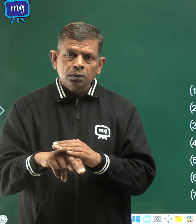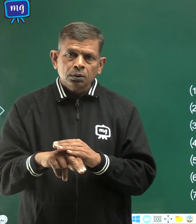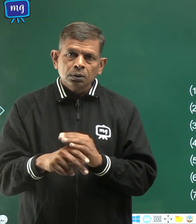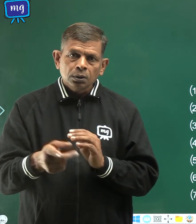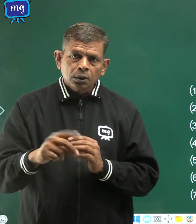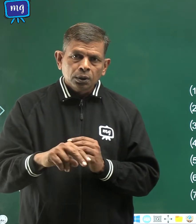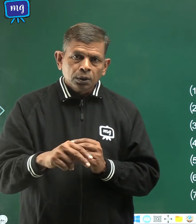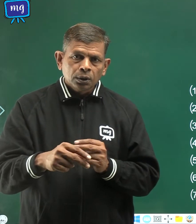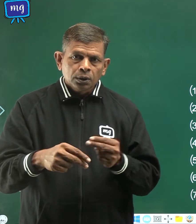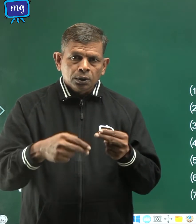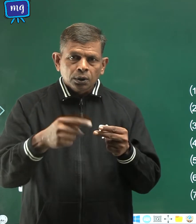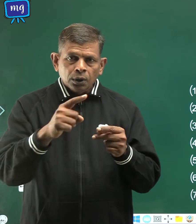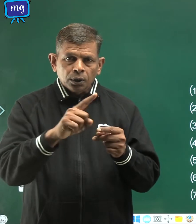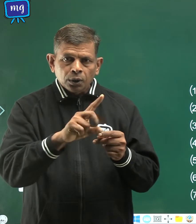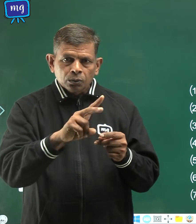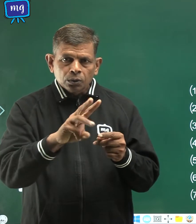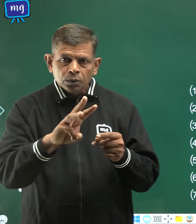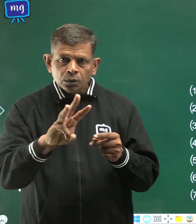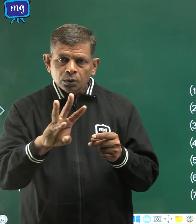इसी क्रम में करना होता है।